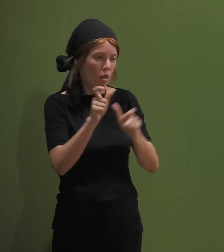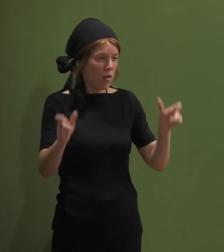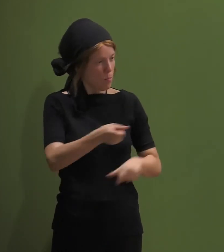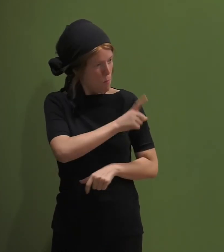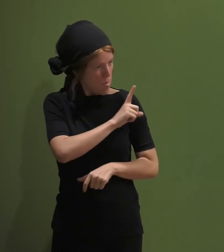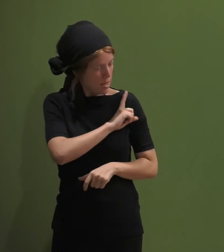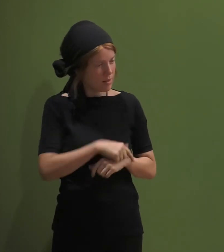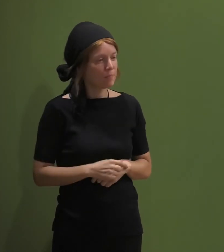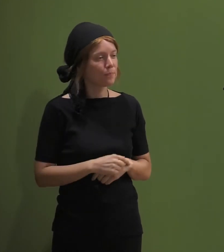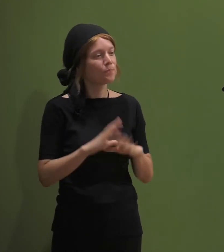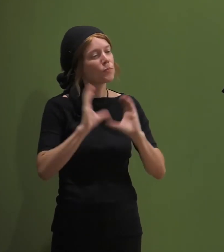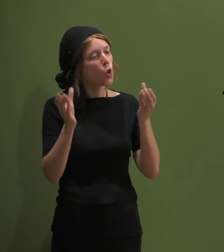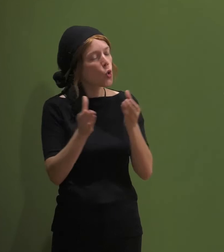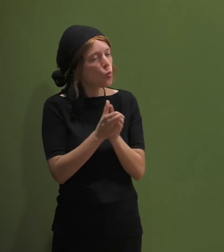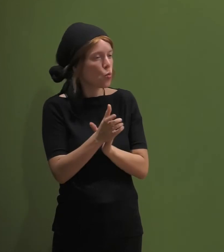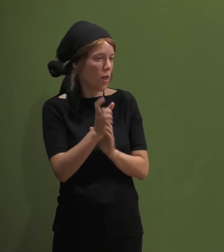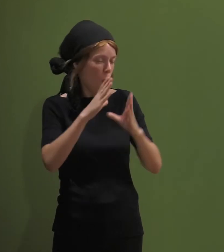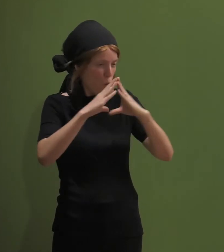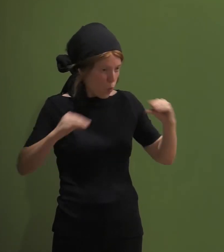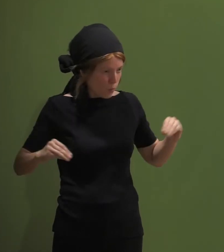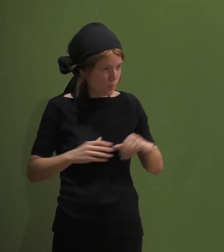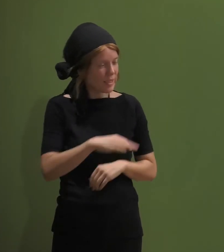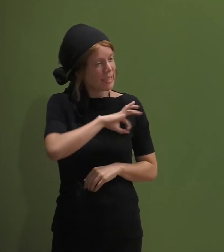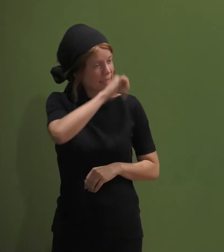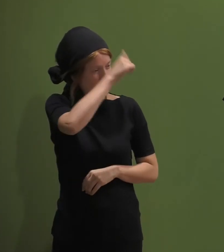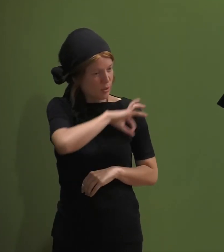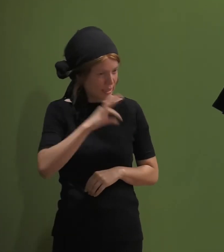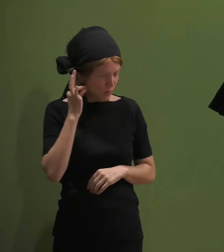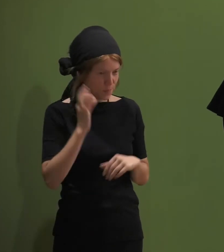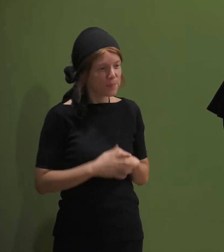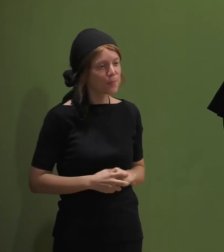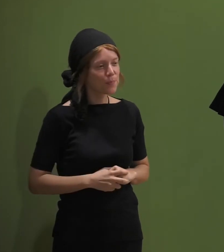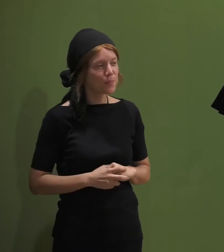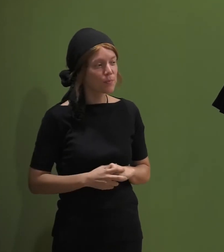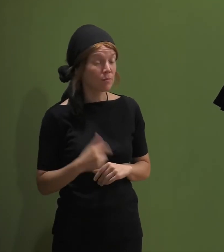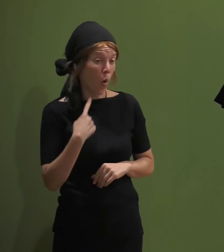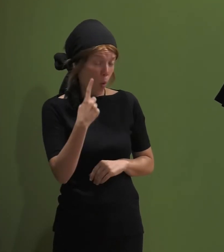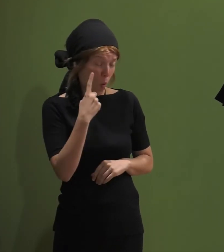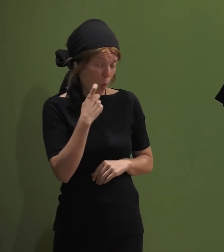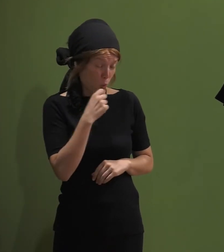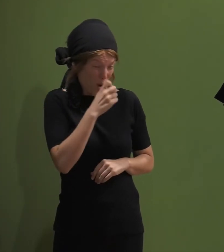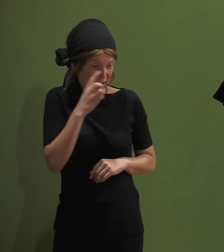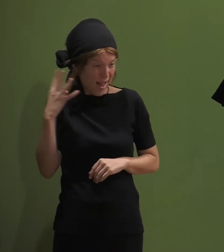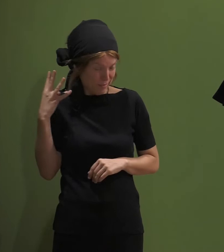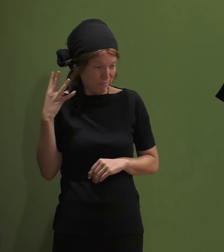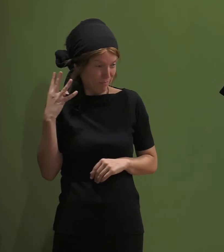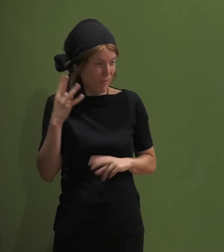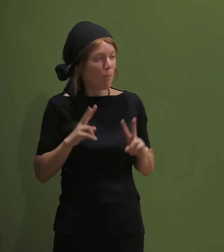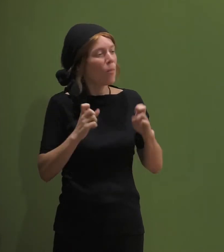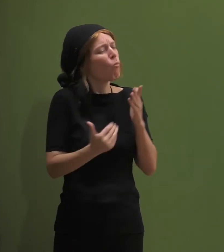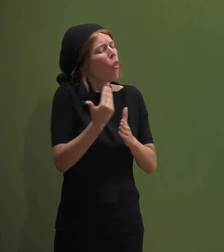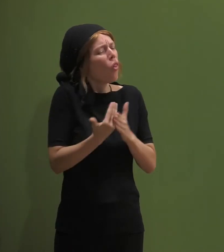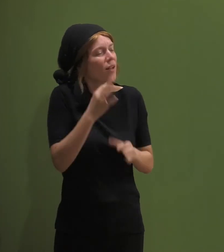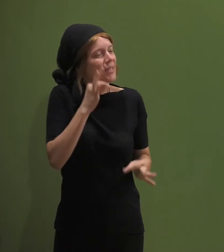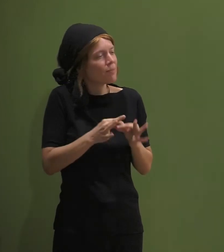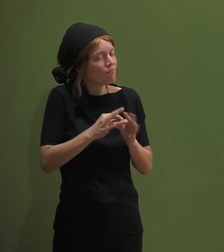militares, miembros de la comunidad universitaria, señores y señoras. Como es costumbre en los últimos años, los primeros días de